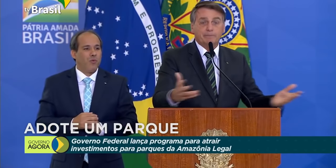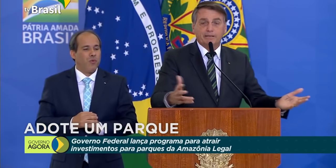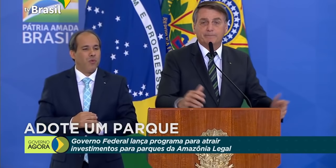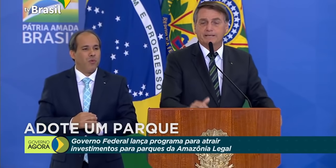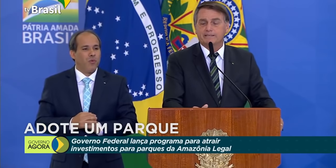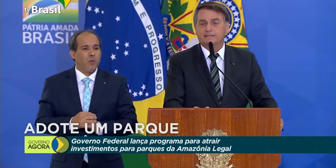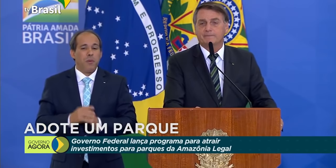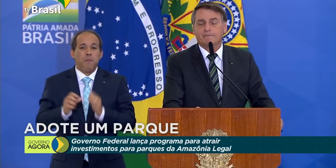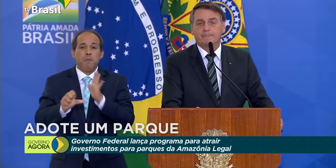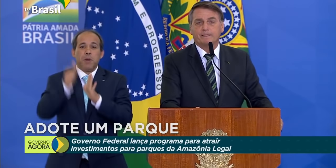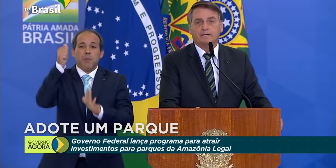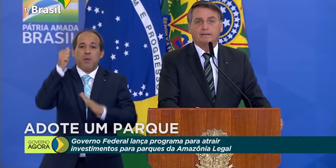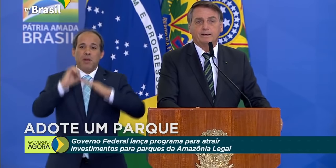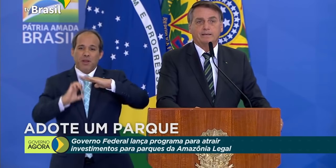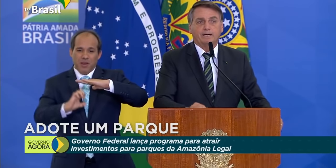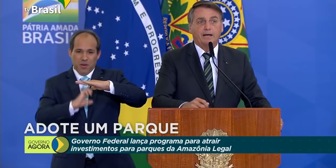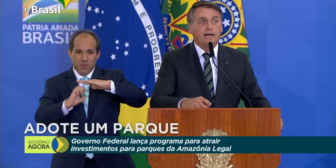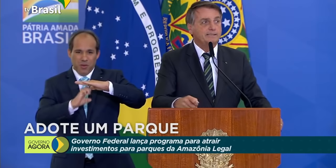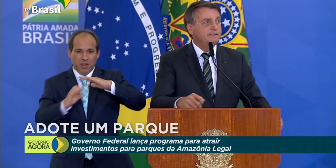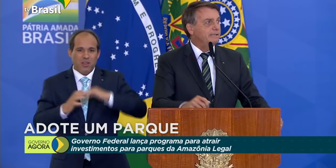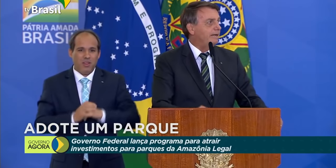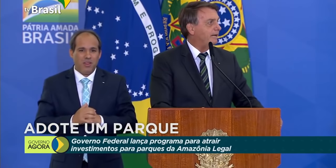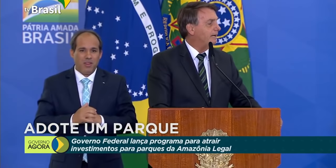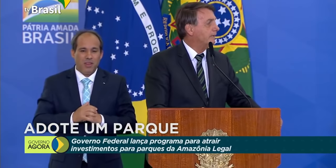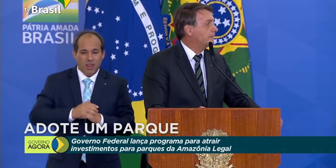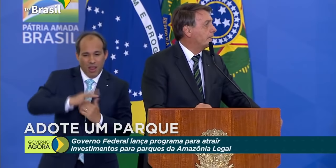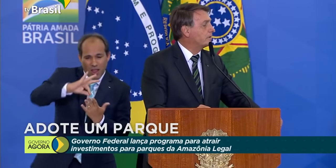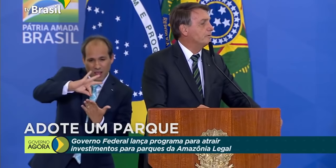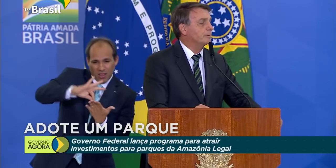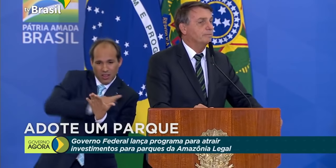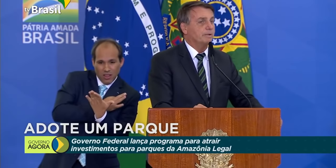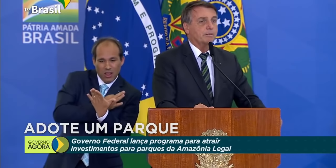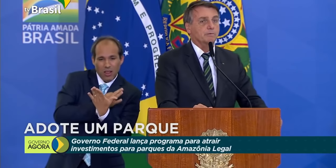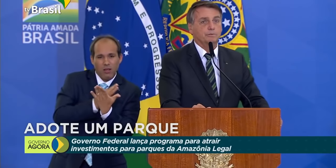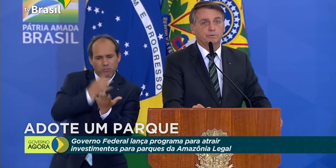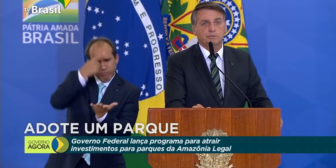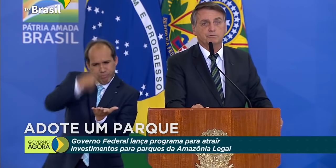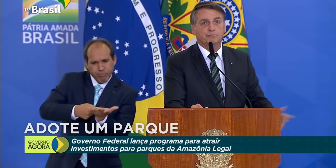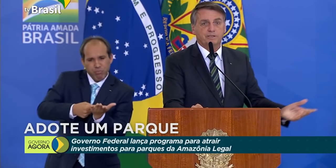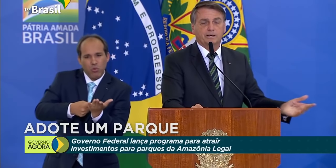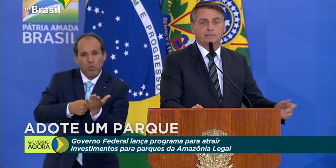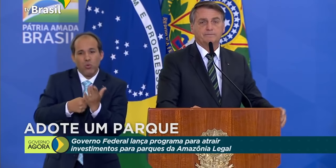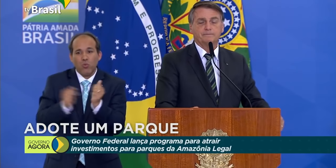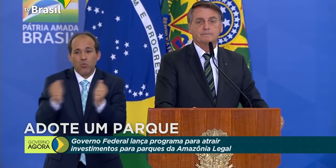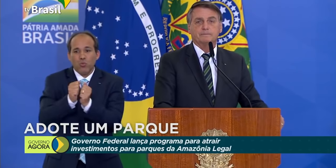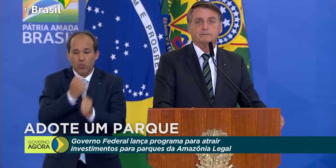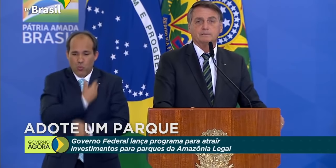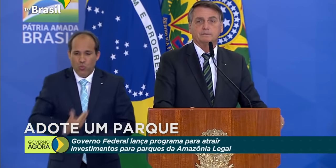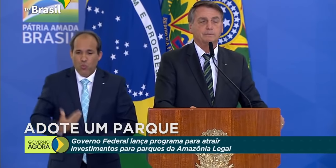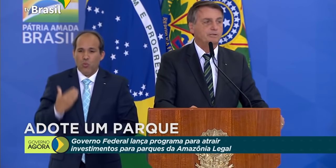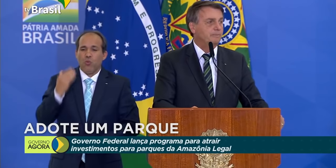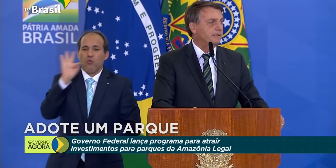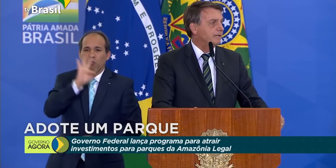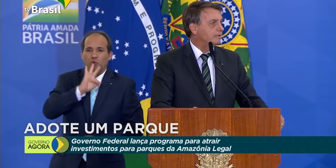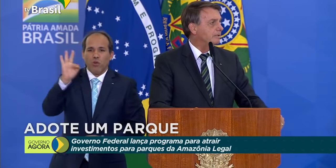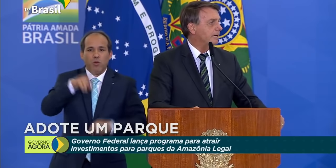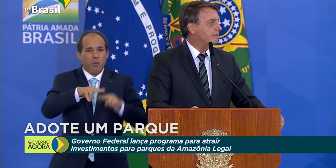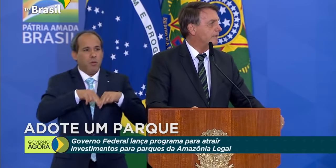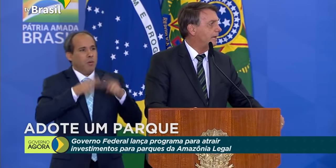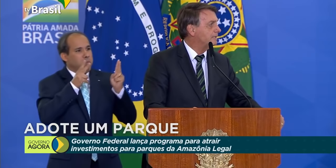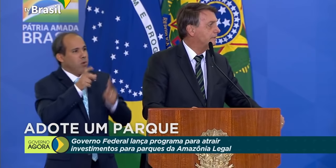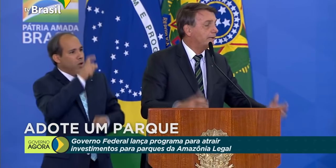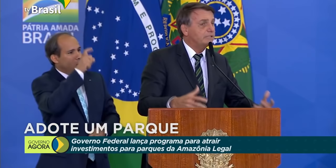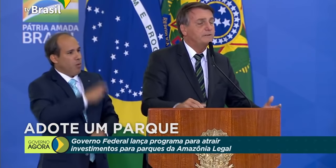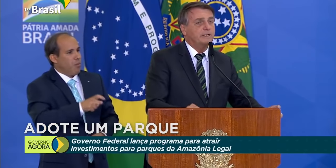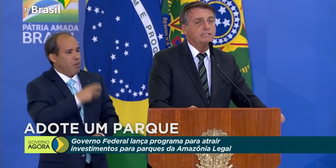a primeira empresa assinar até esse compromisso conosco via o nosso